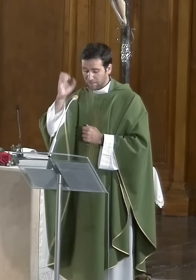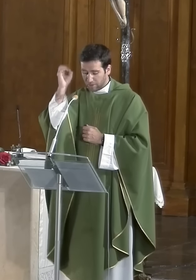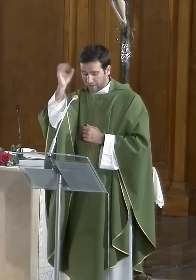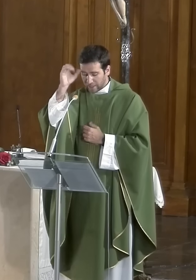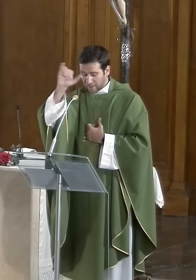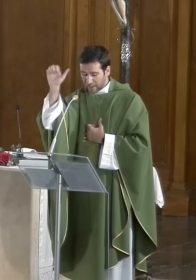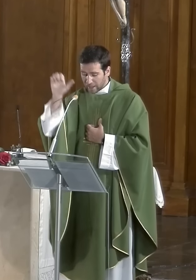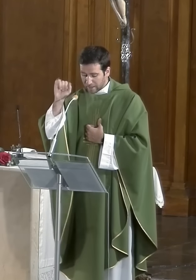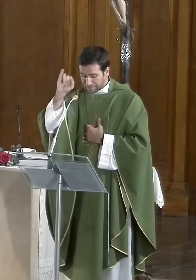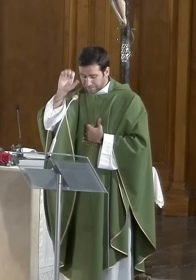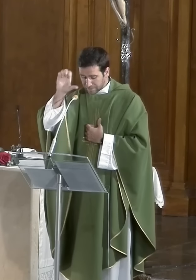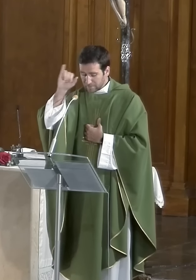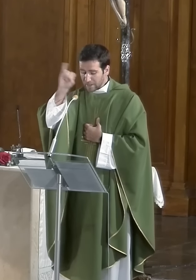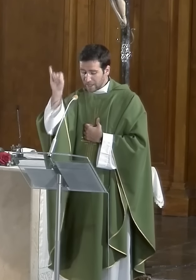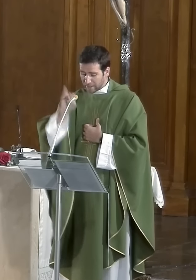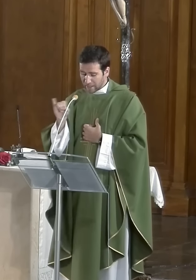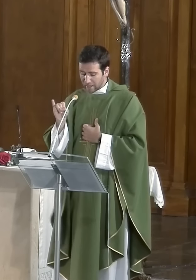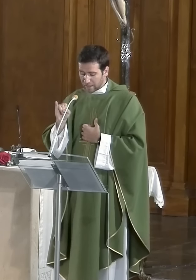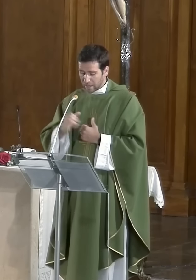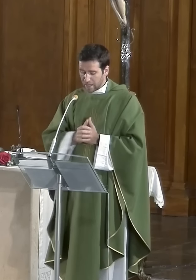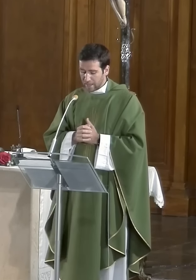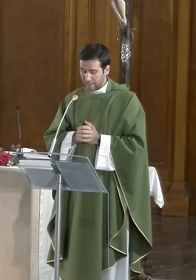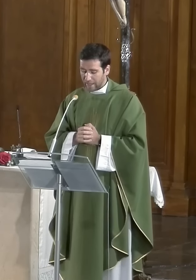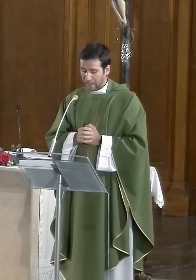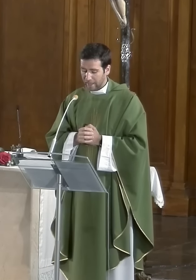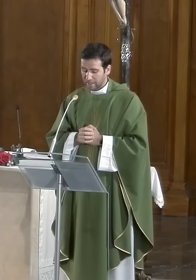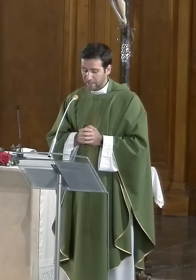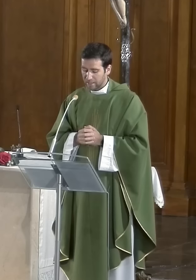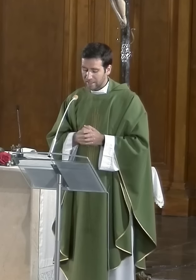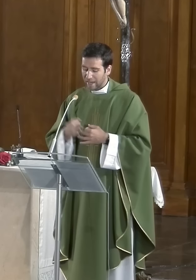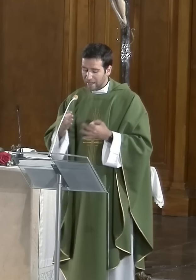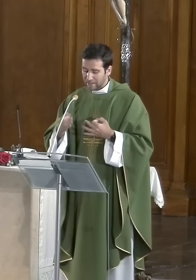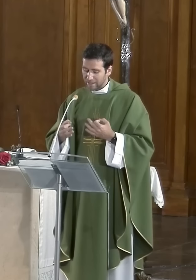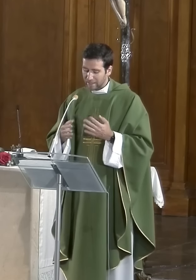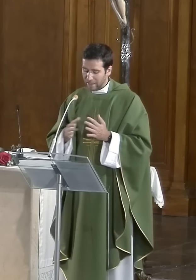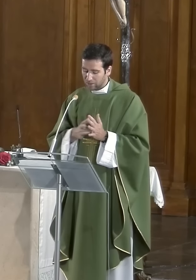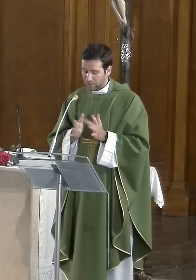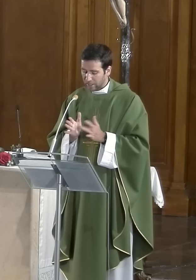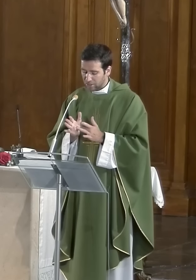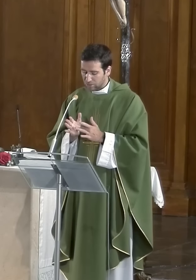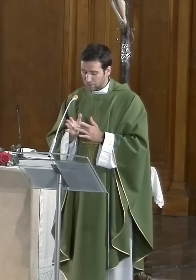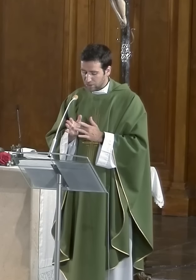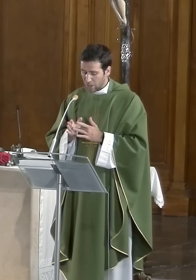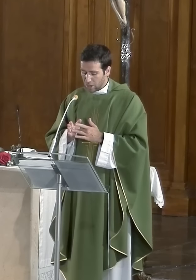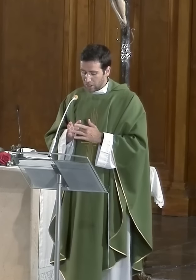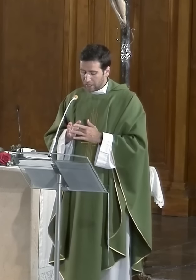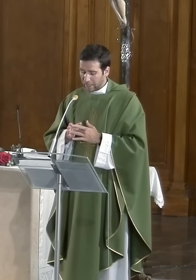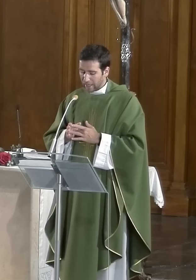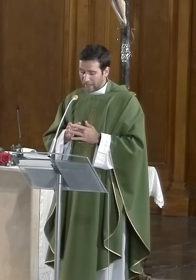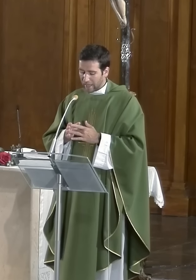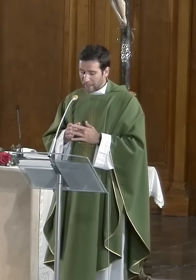profeta Ezequiel, que será tratado Jesús,